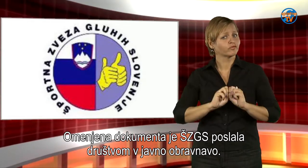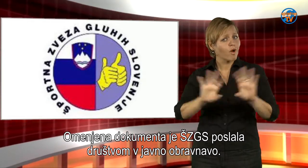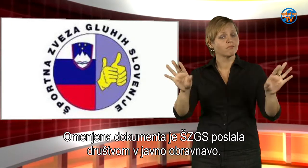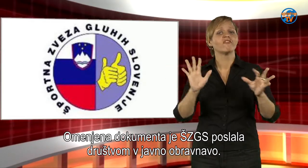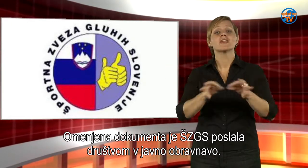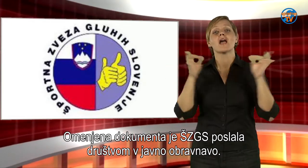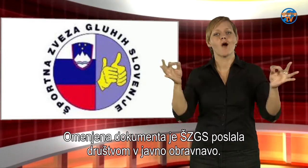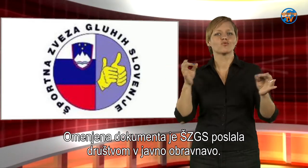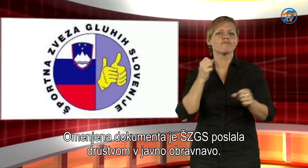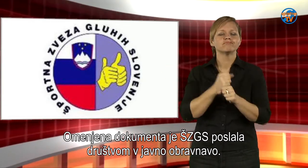javno obravnavo.